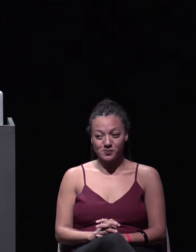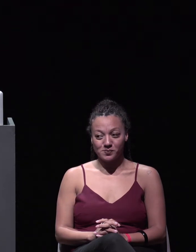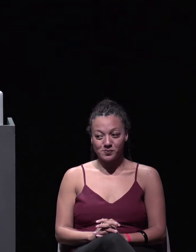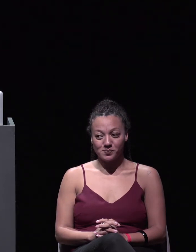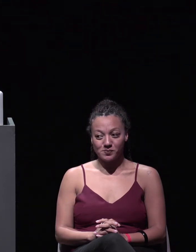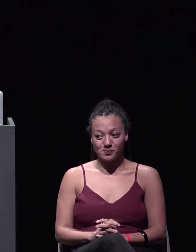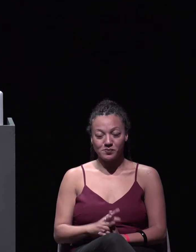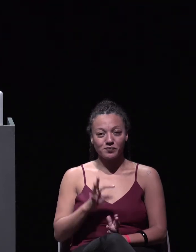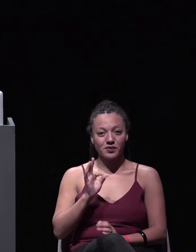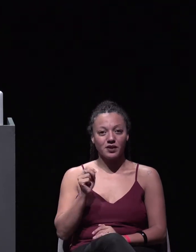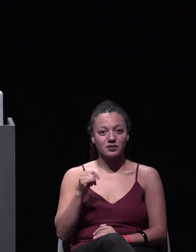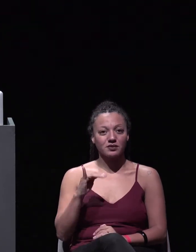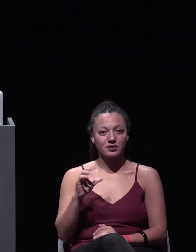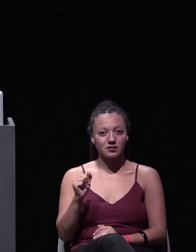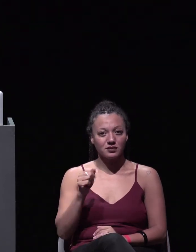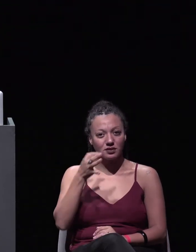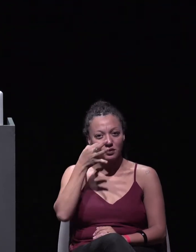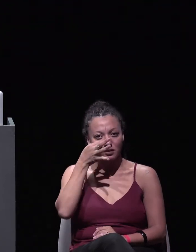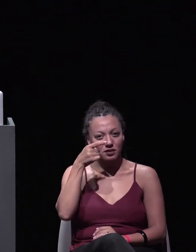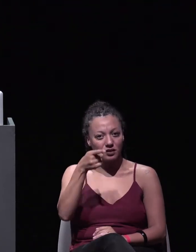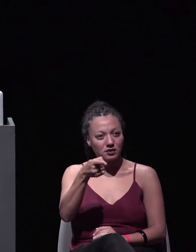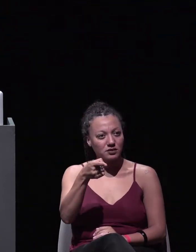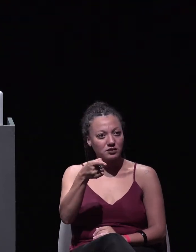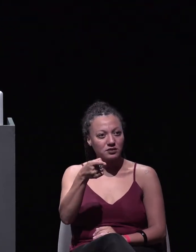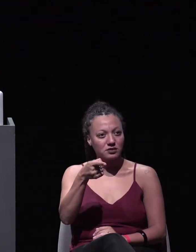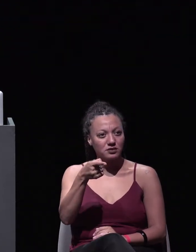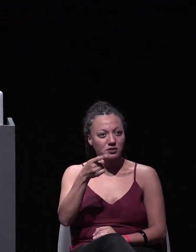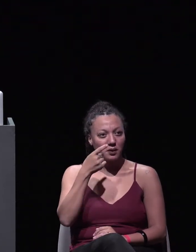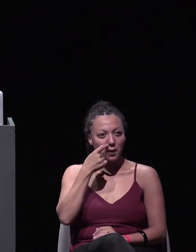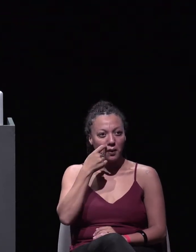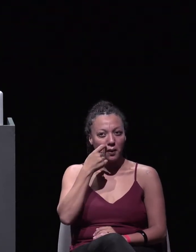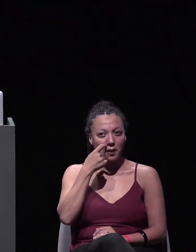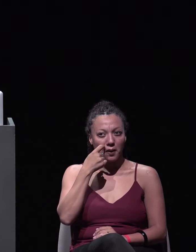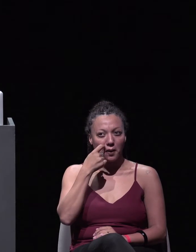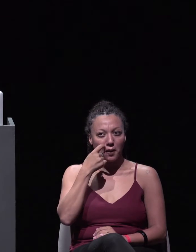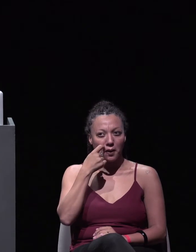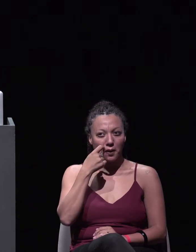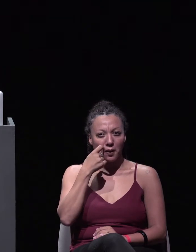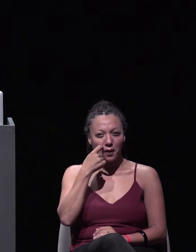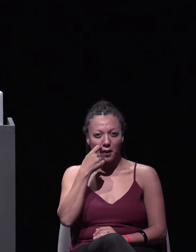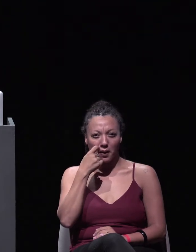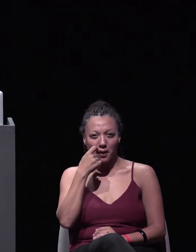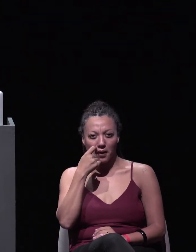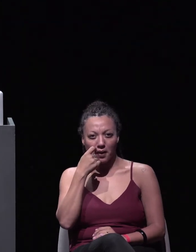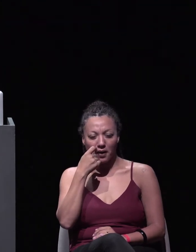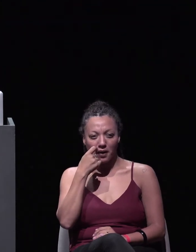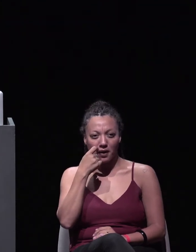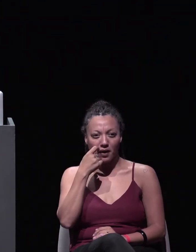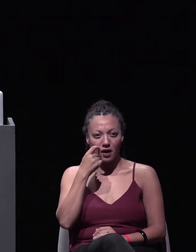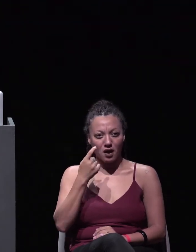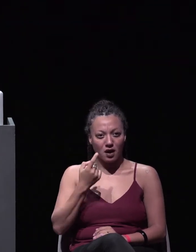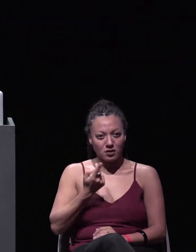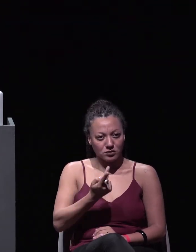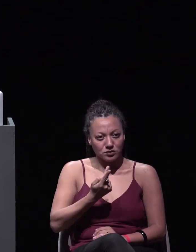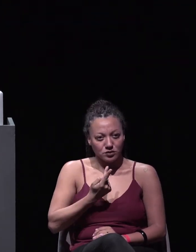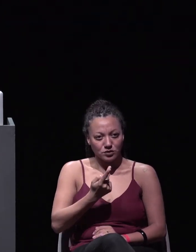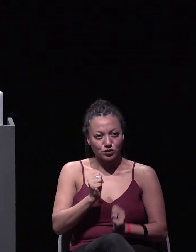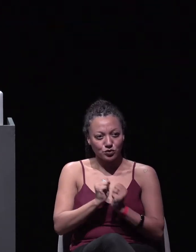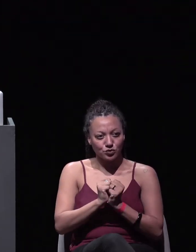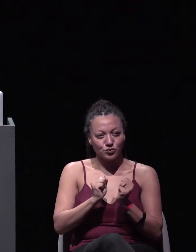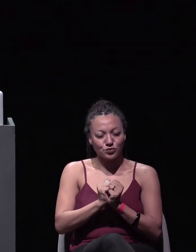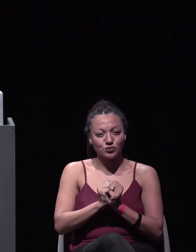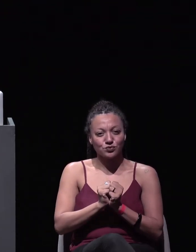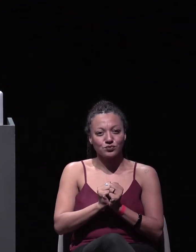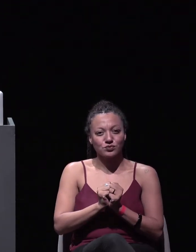Tânia Rivit, que está aqui presente no auditório, ali atrás de blusa bege, nós fizemos juntas no MAM